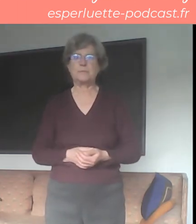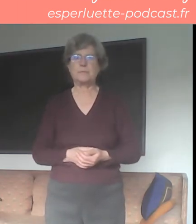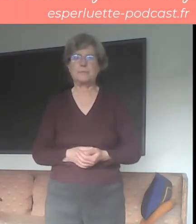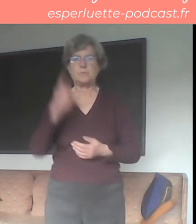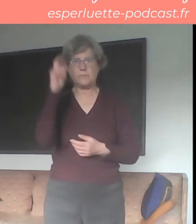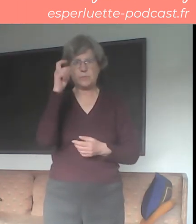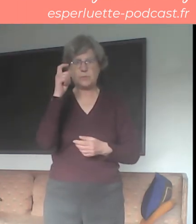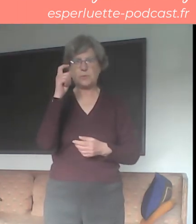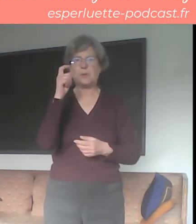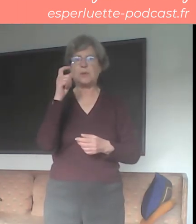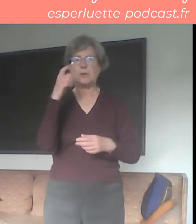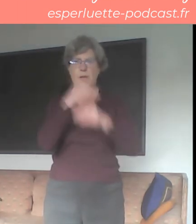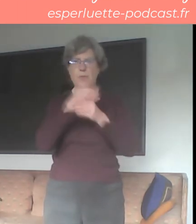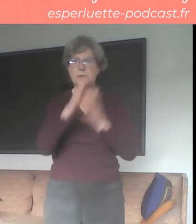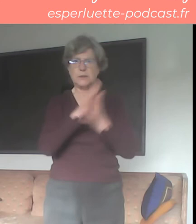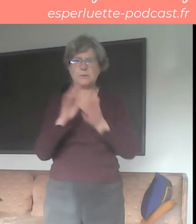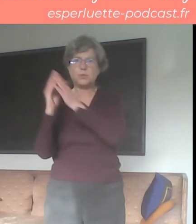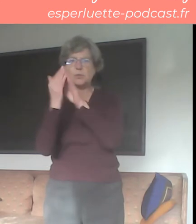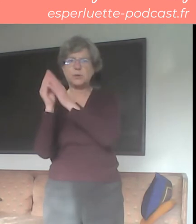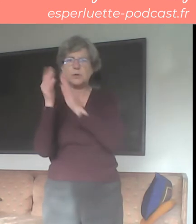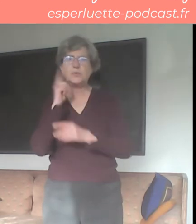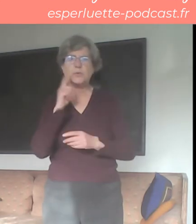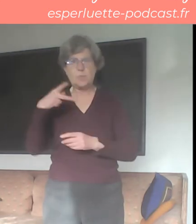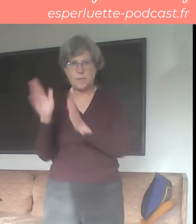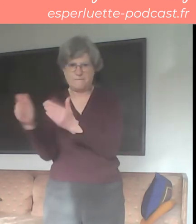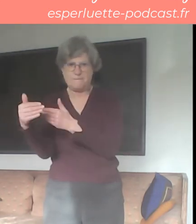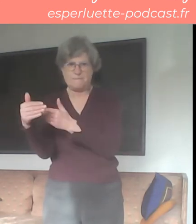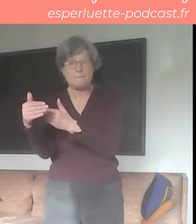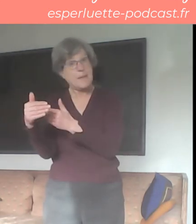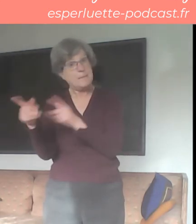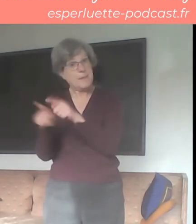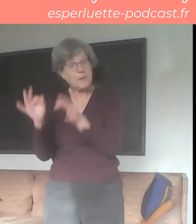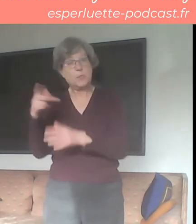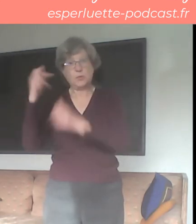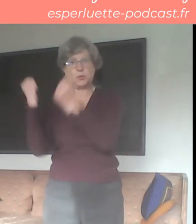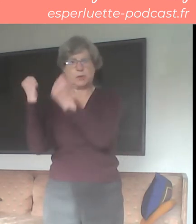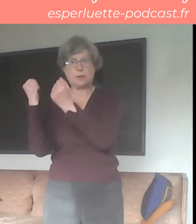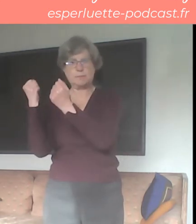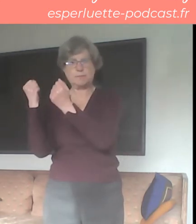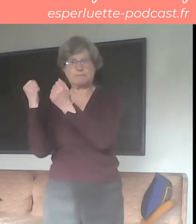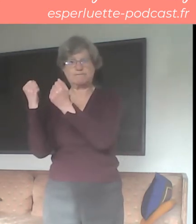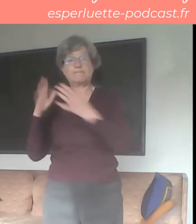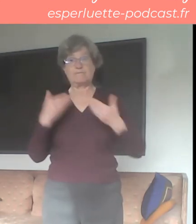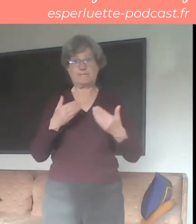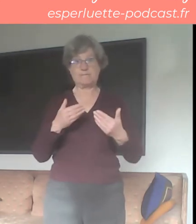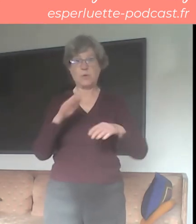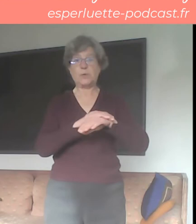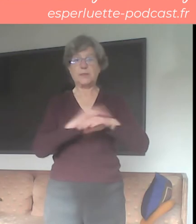Les sourds, ils l'auront une fois. Cette conscience-là, on n'en a pas conscience, bien sûr, tant qu'on n'a pas été dans ce milieu, mais même